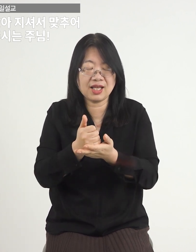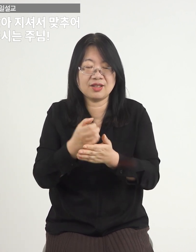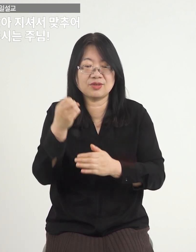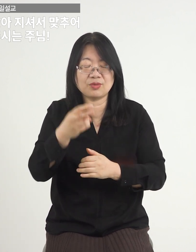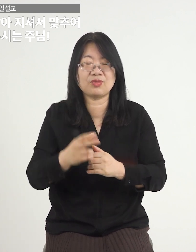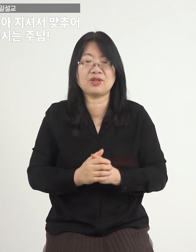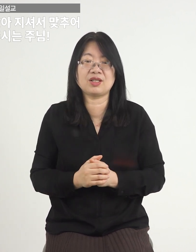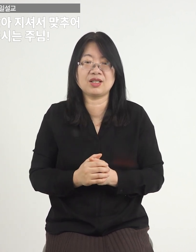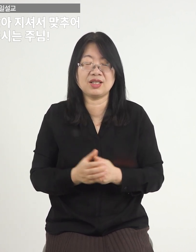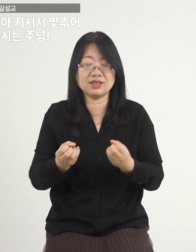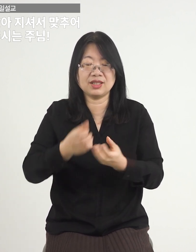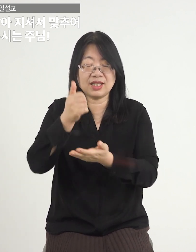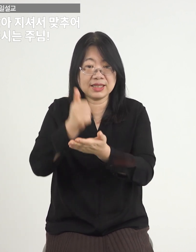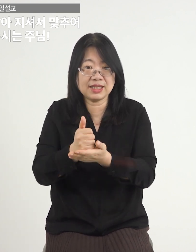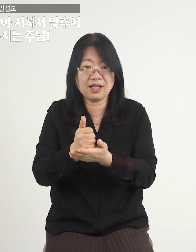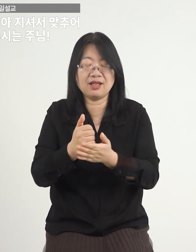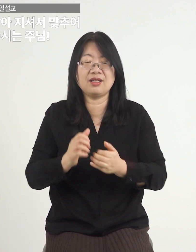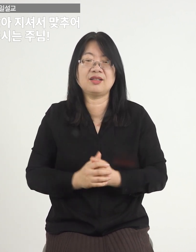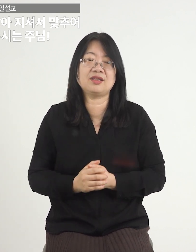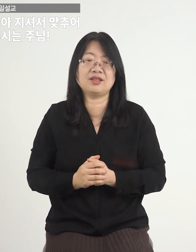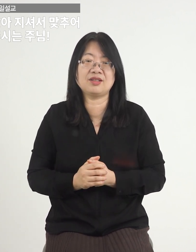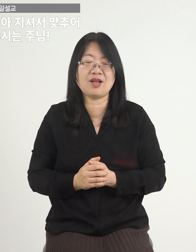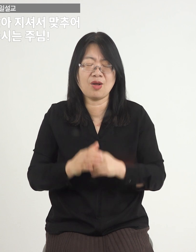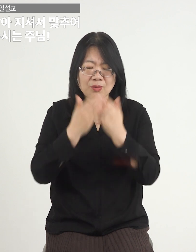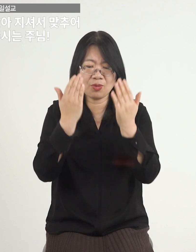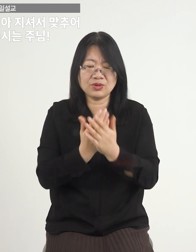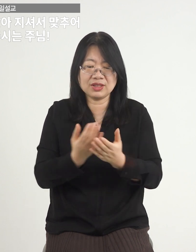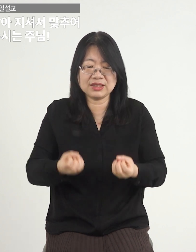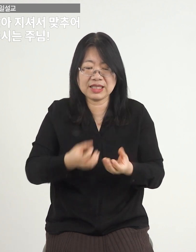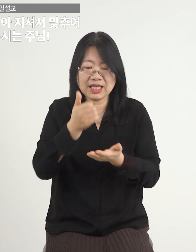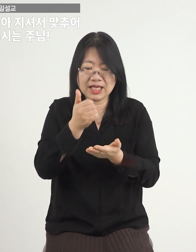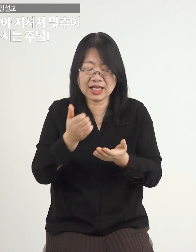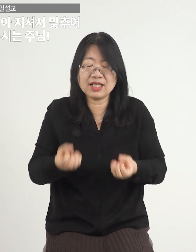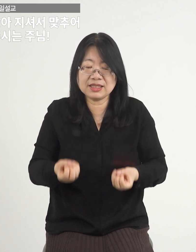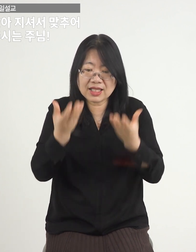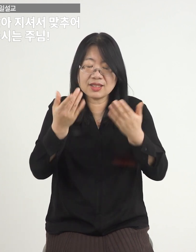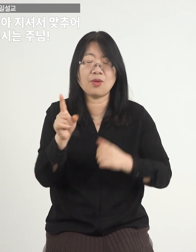대제사장이라든지 제사장이라든지 모든 제사는